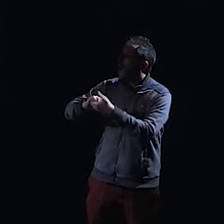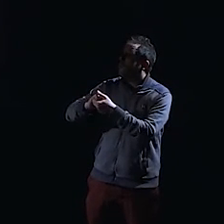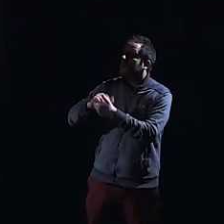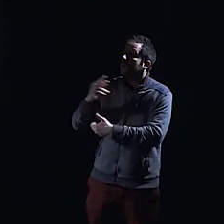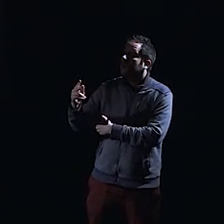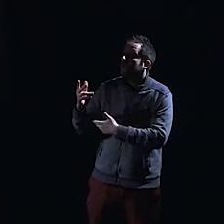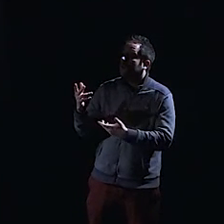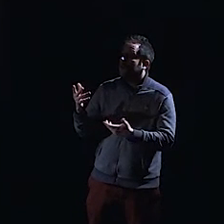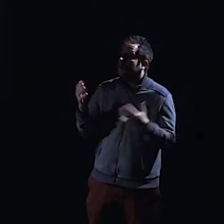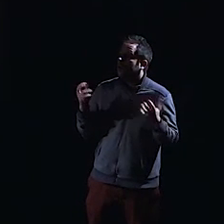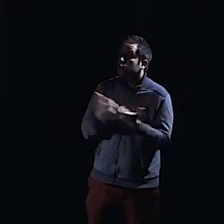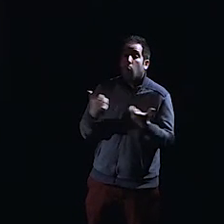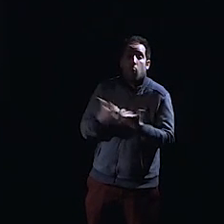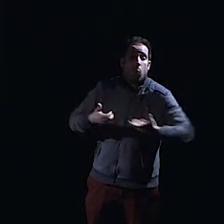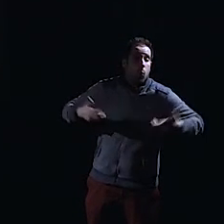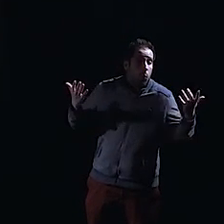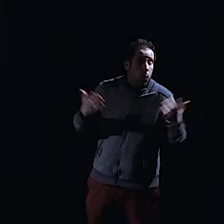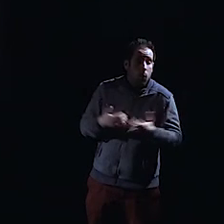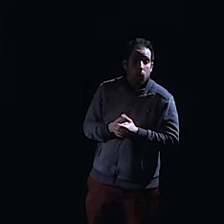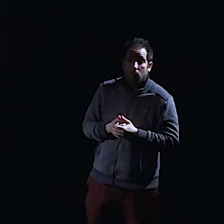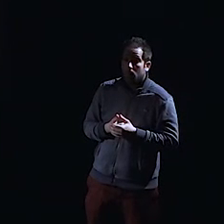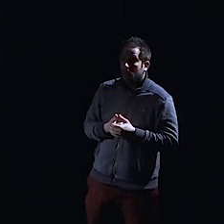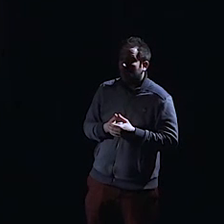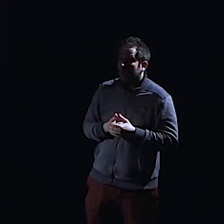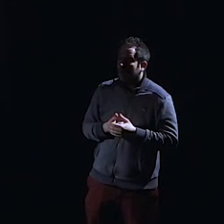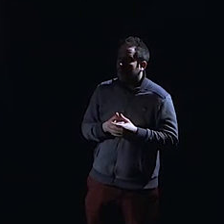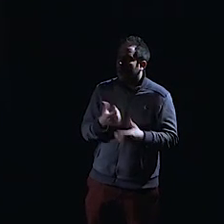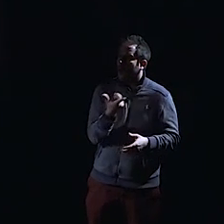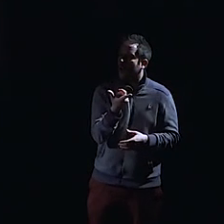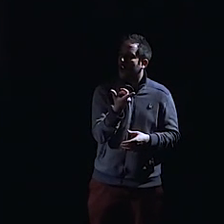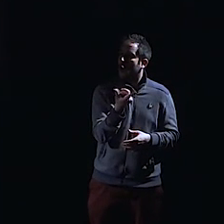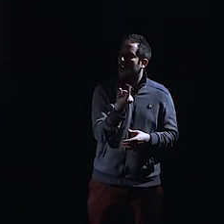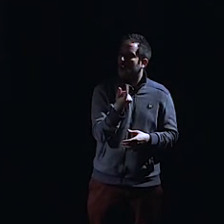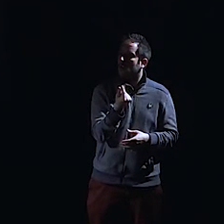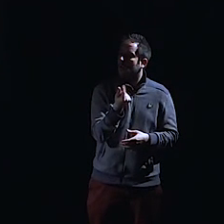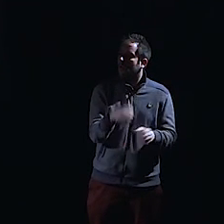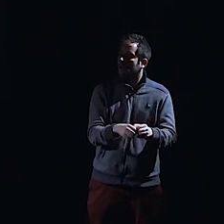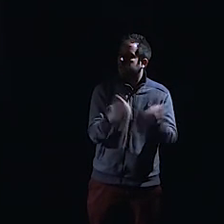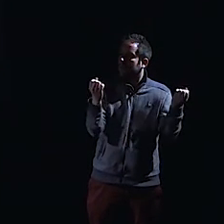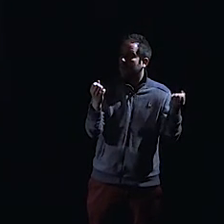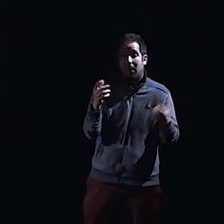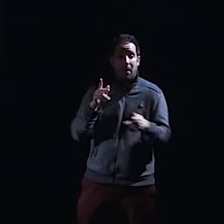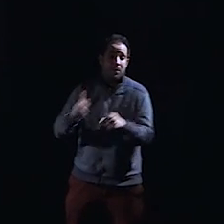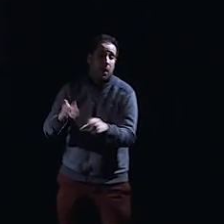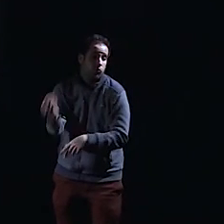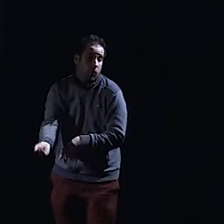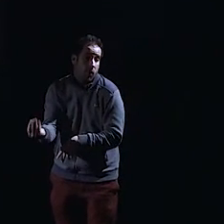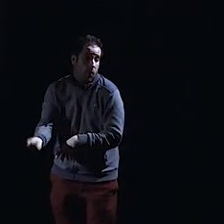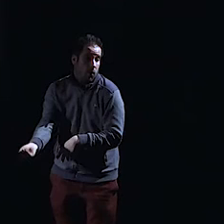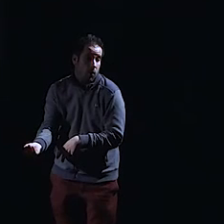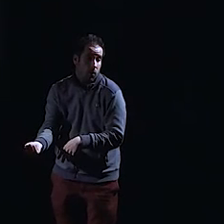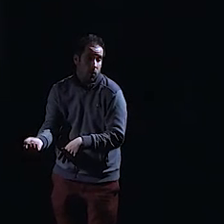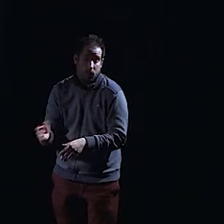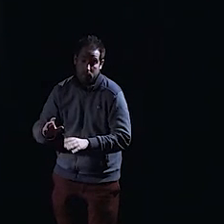exemple, ne serait-ce que la rupture d'un couple sous des motifs pédagogiques pour les enfants, pour